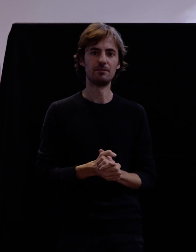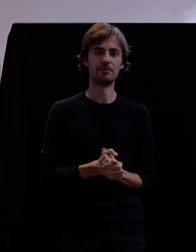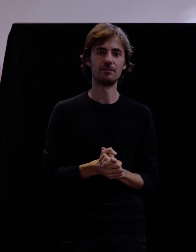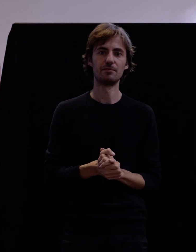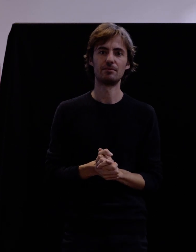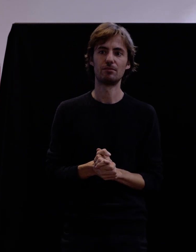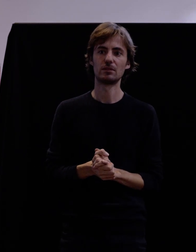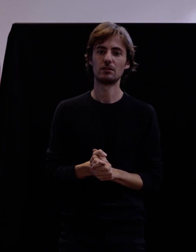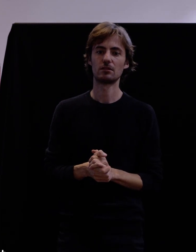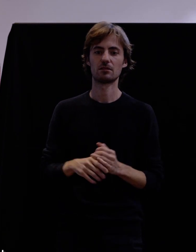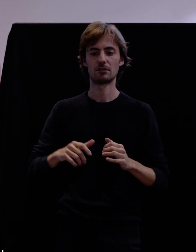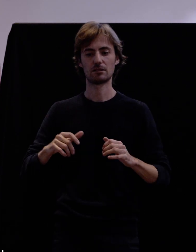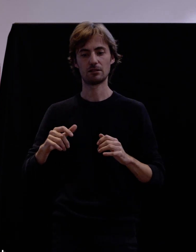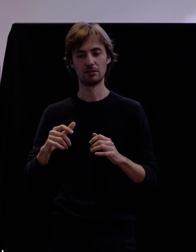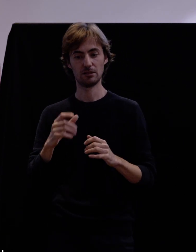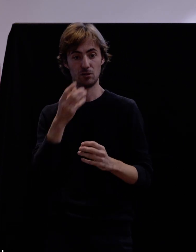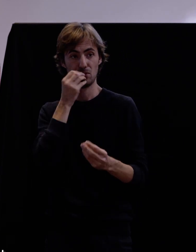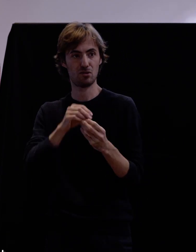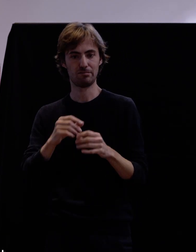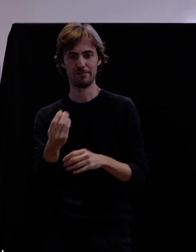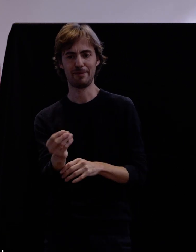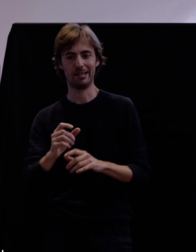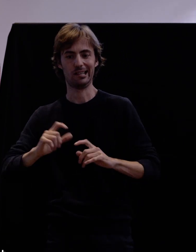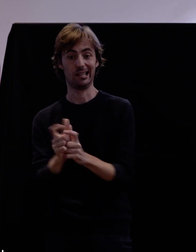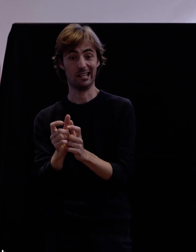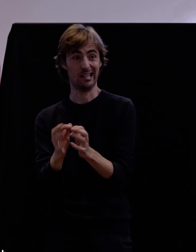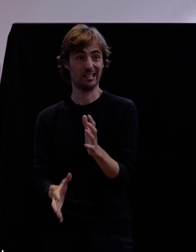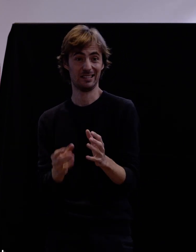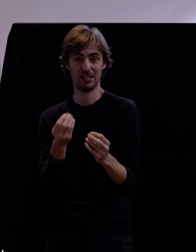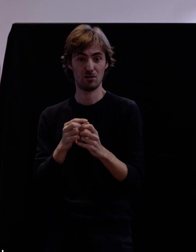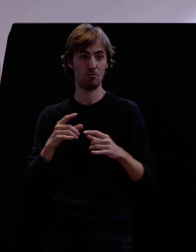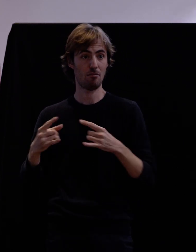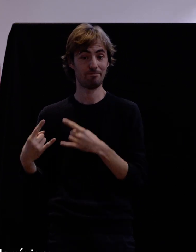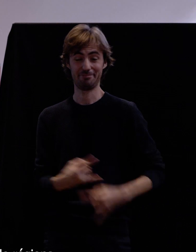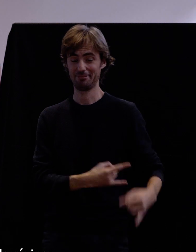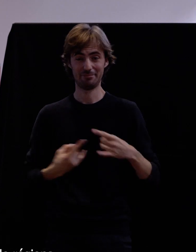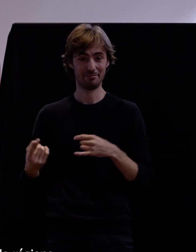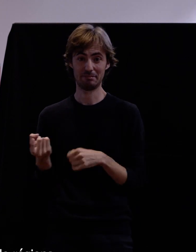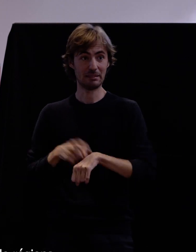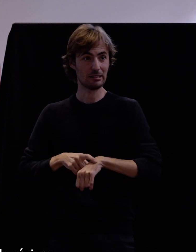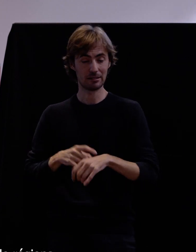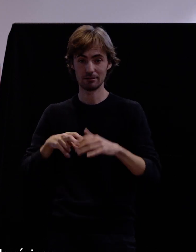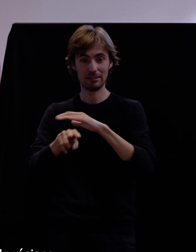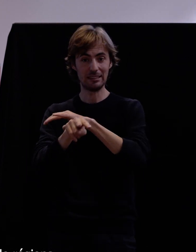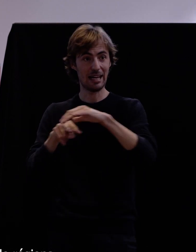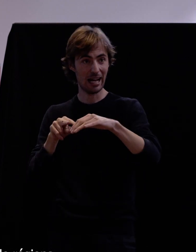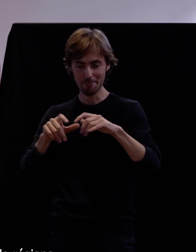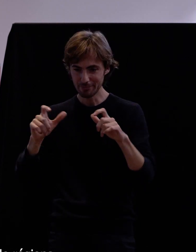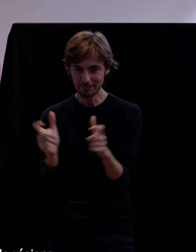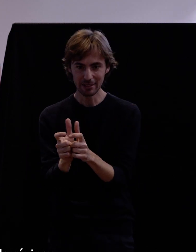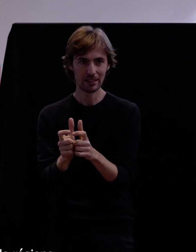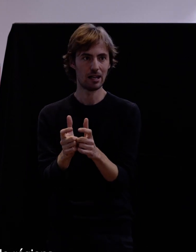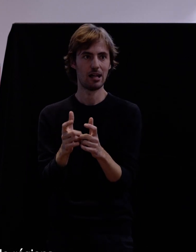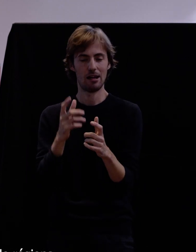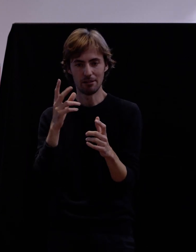de pouvoir faire un diagnostic très tôt, parce que à l'IRM, ça se voit bien, cette atteinte de régions et des bulbes et